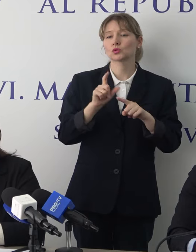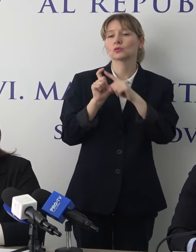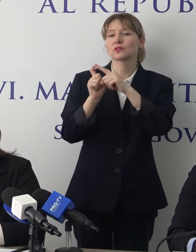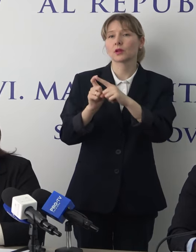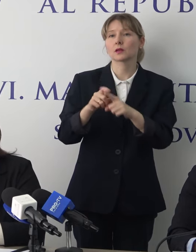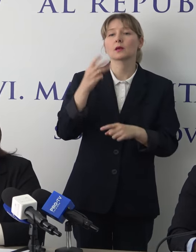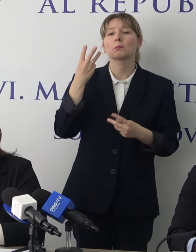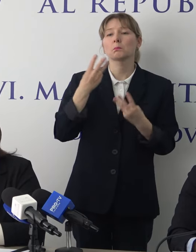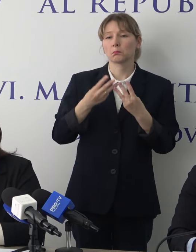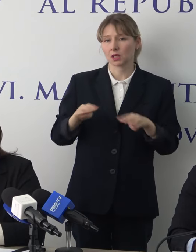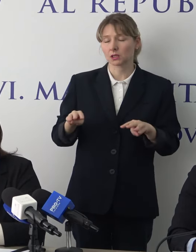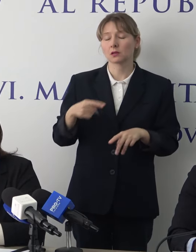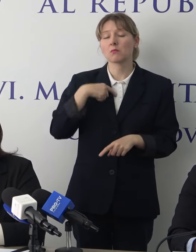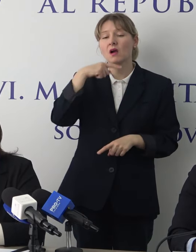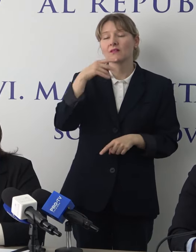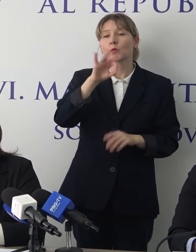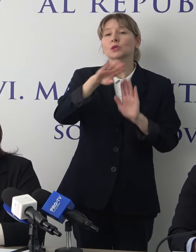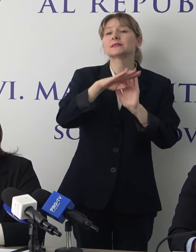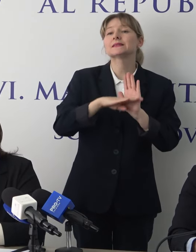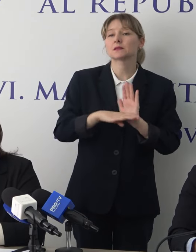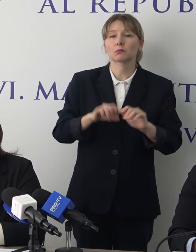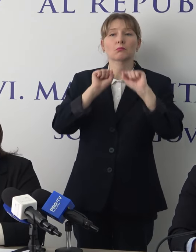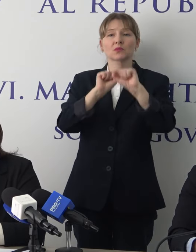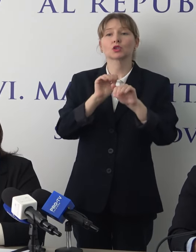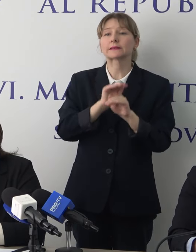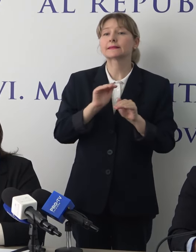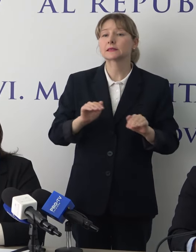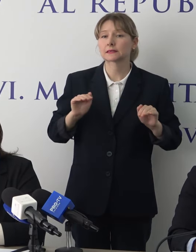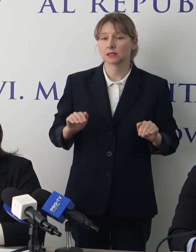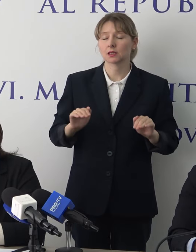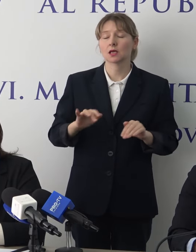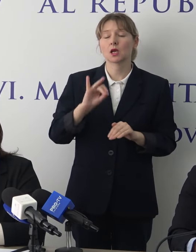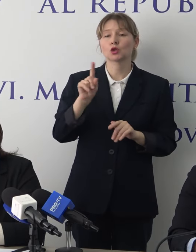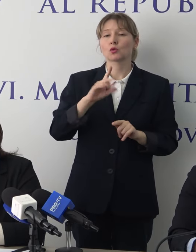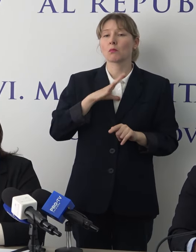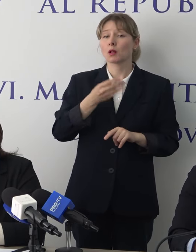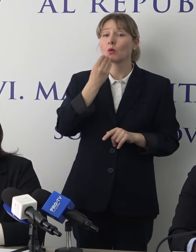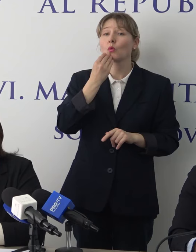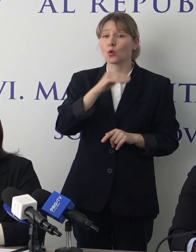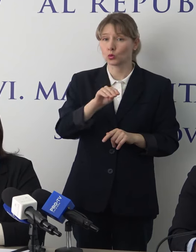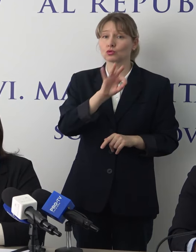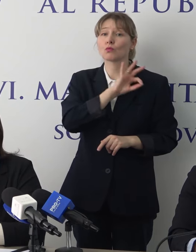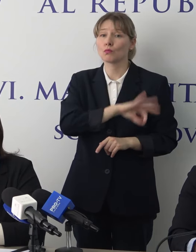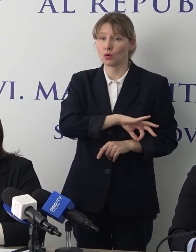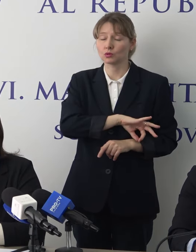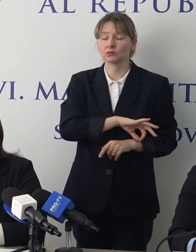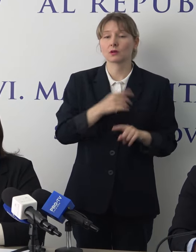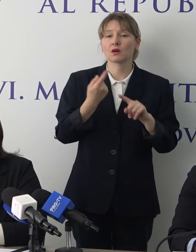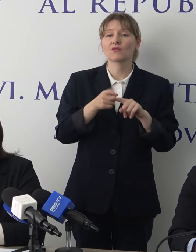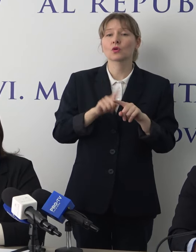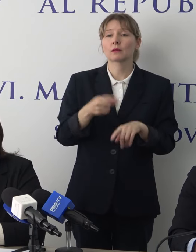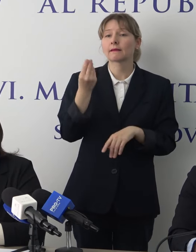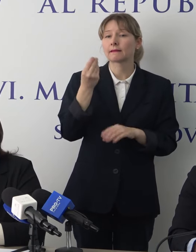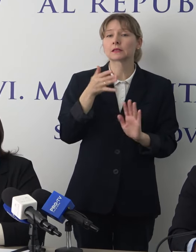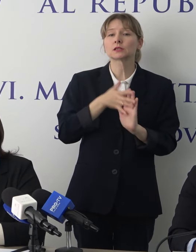adaug că atunci când noi vorbim despre un sistem de protecție a copilului care să fie eficient, cea mai importantă componentă este cea a